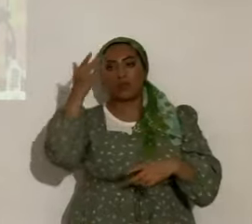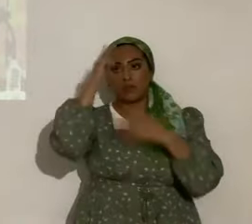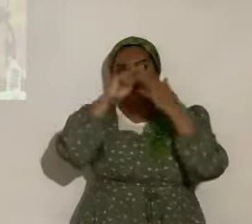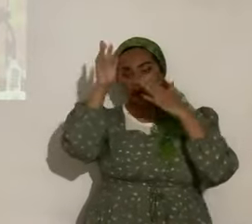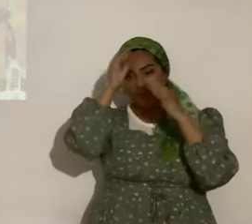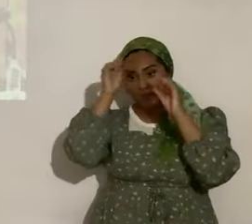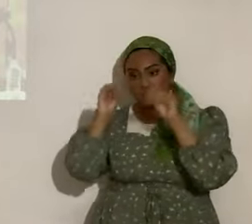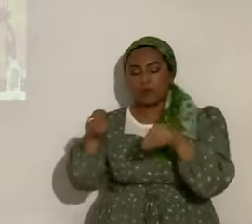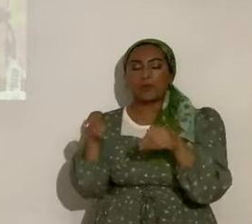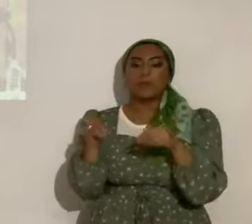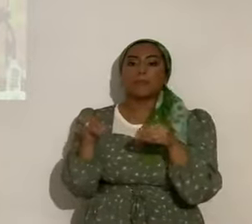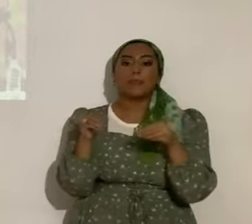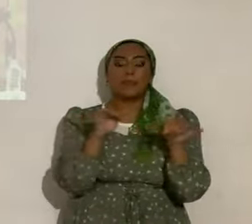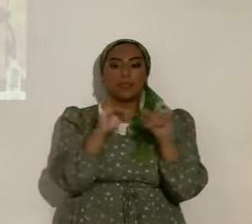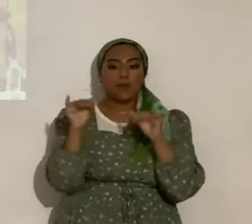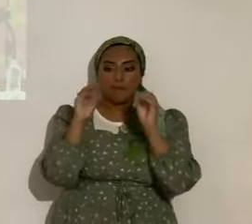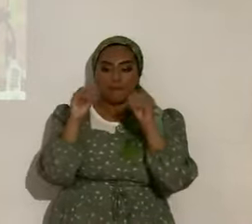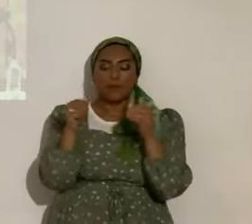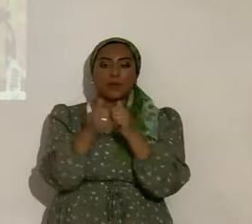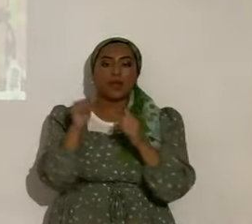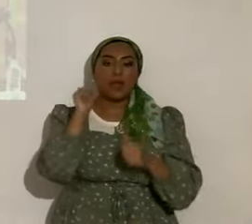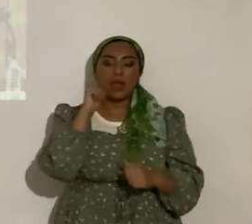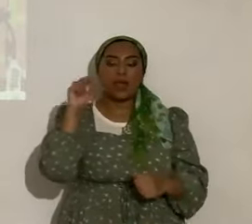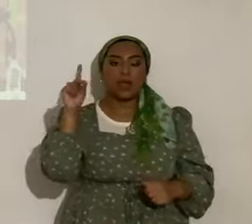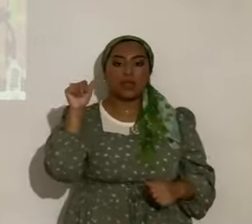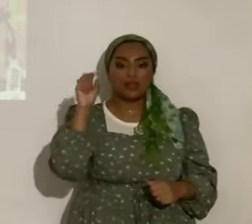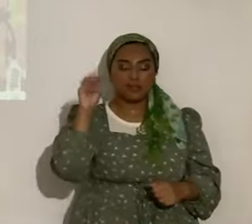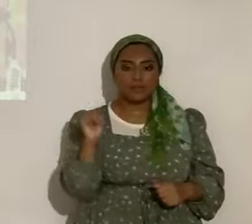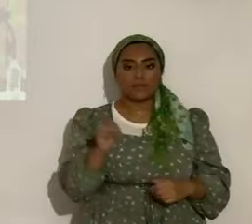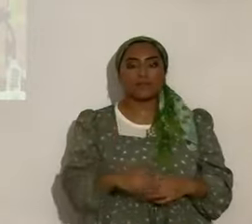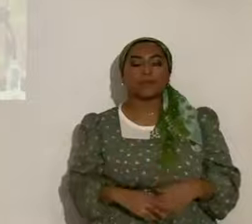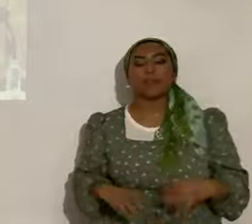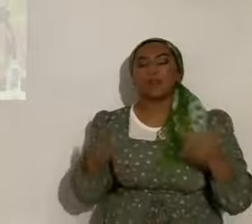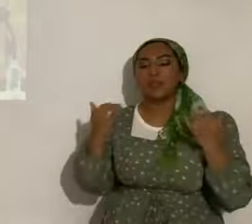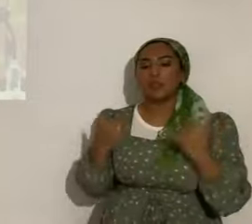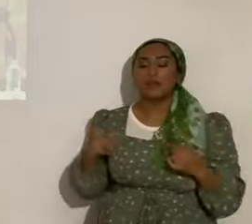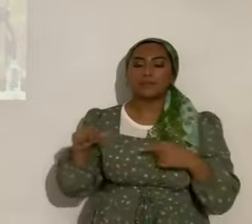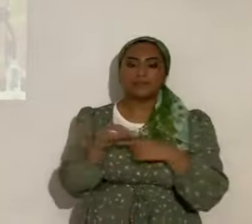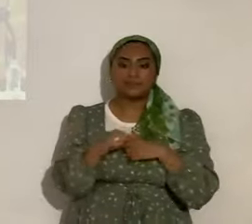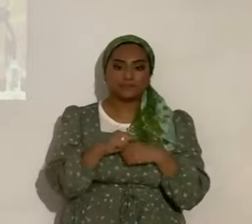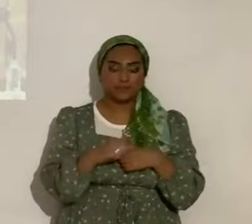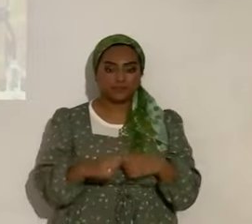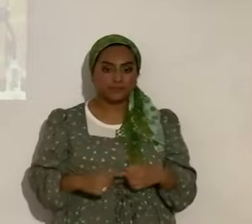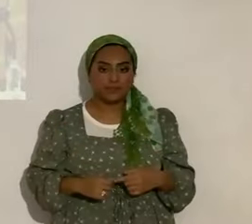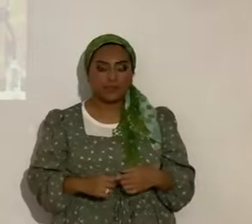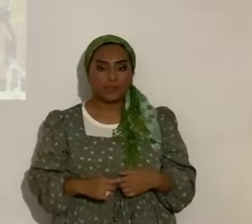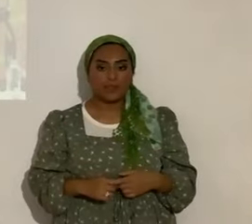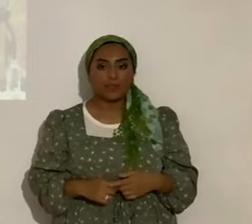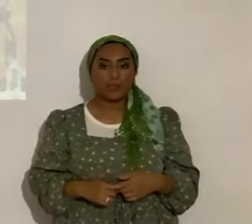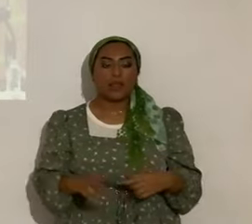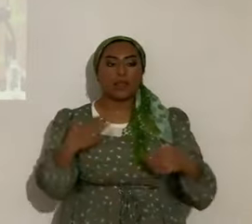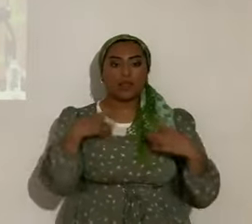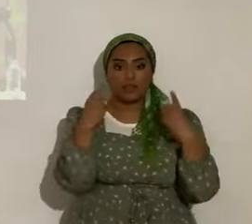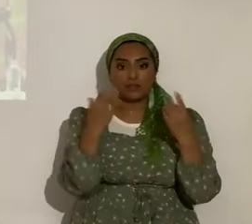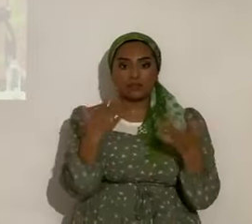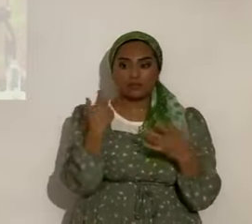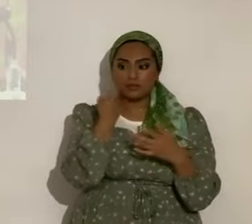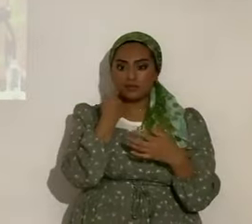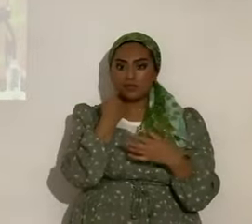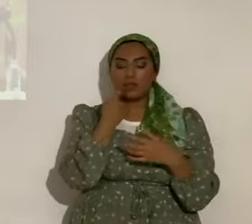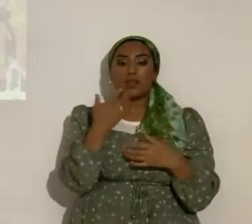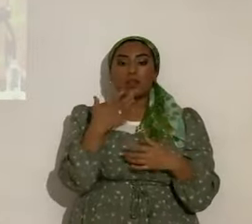a disposición como lo puso con Adán. Ahora vamos a hacer un ejercicio, y esto yo lo hice apenas, y